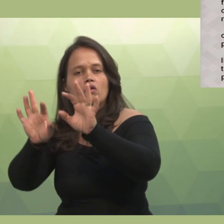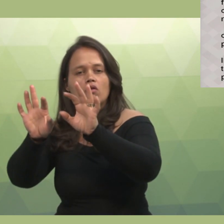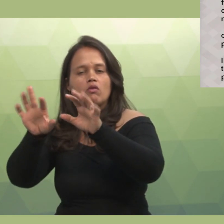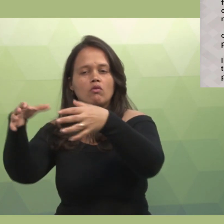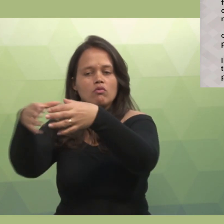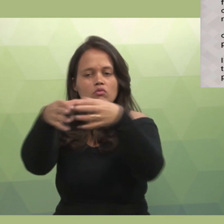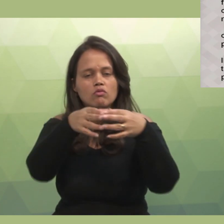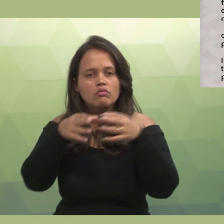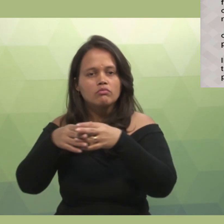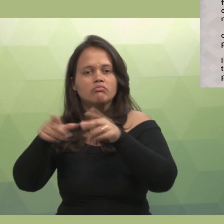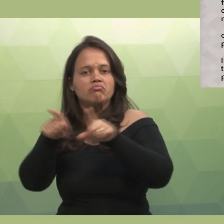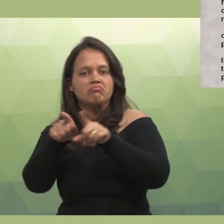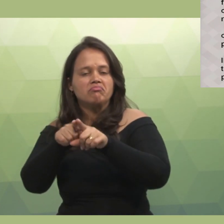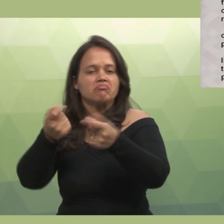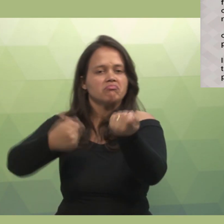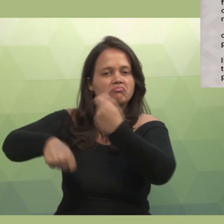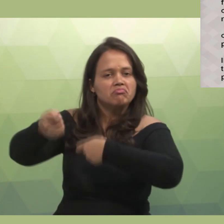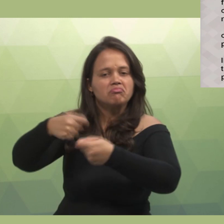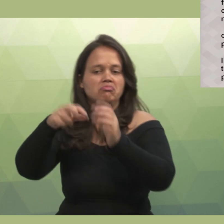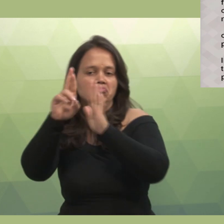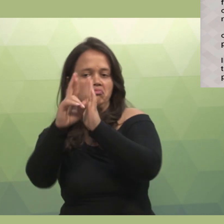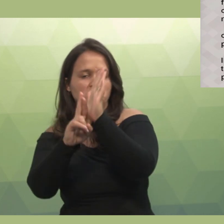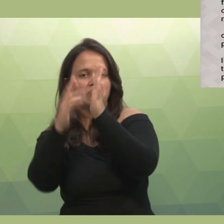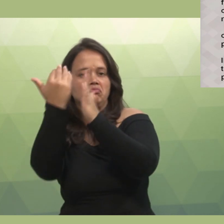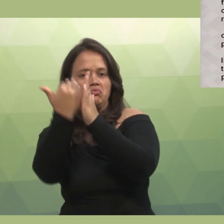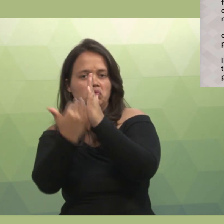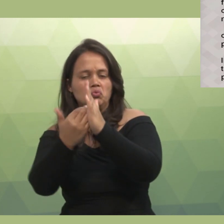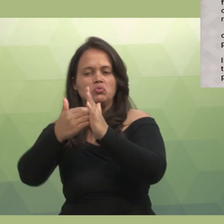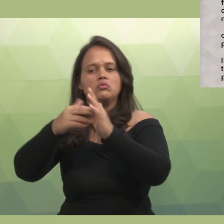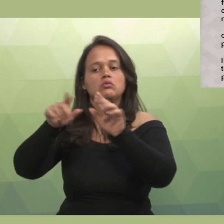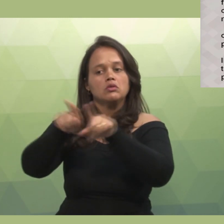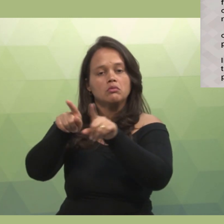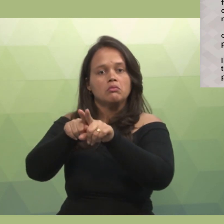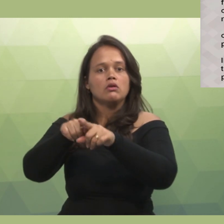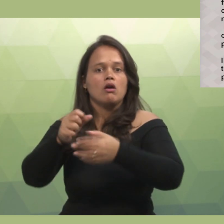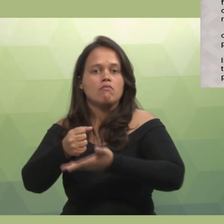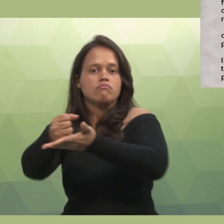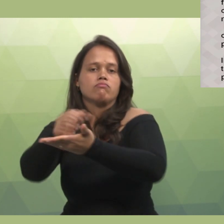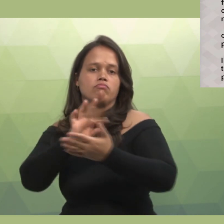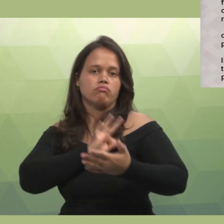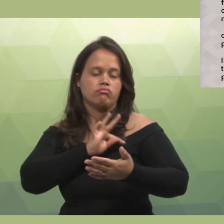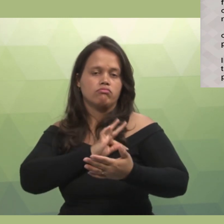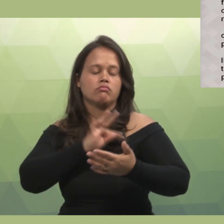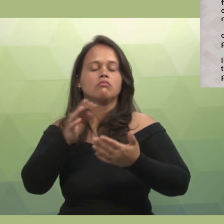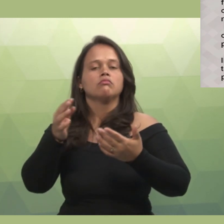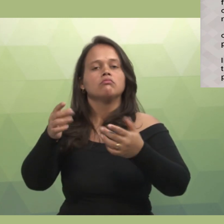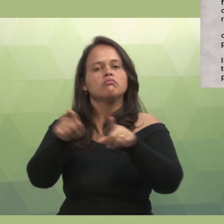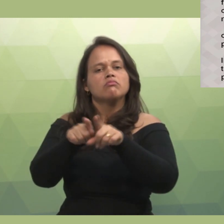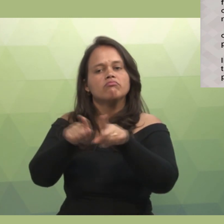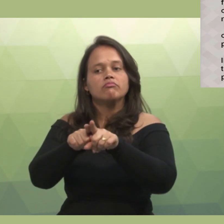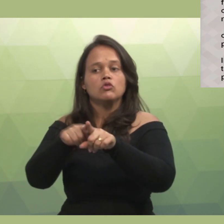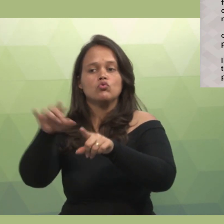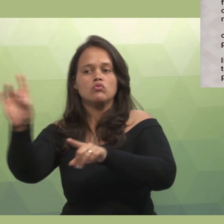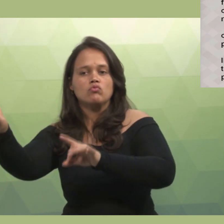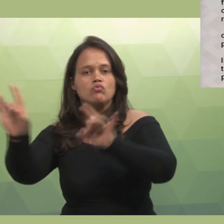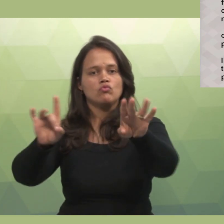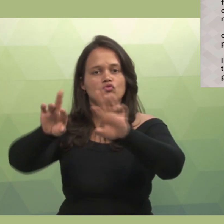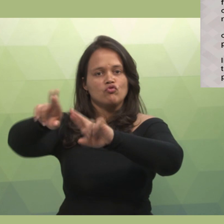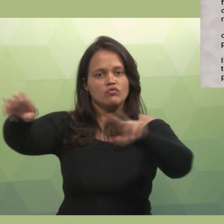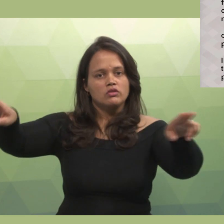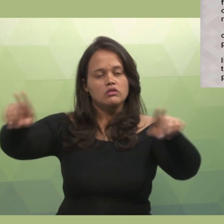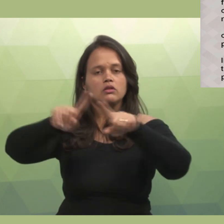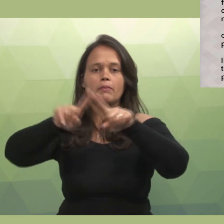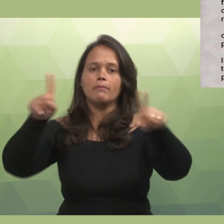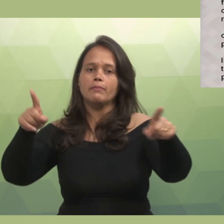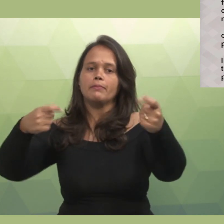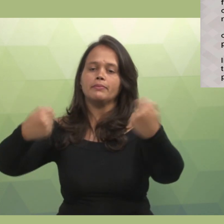administrativos, normativos e de apoio técnico, elementos distintos, mas interdependentes, que interagem entre si